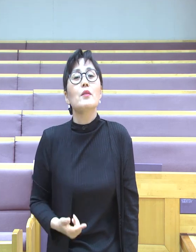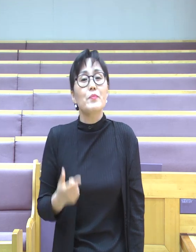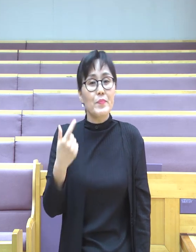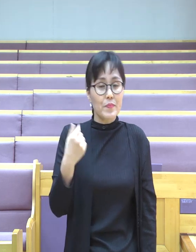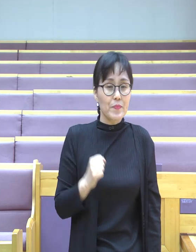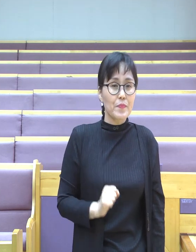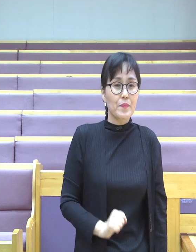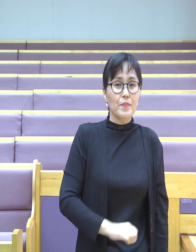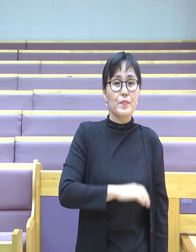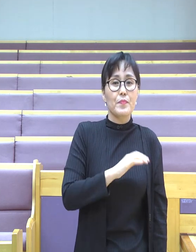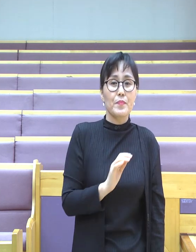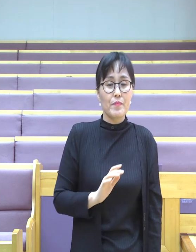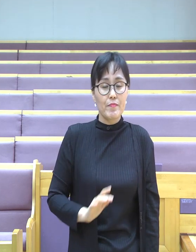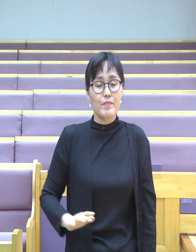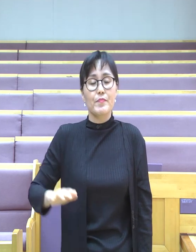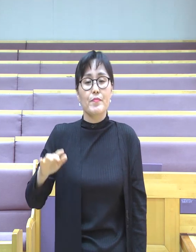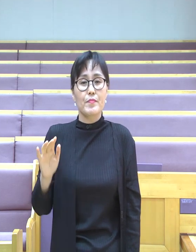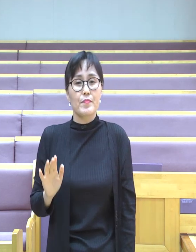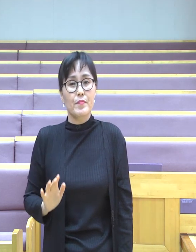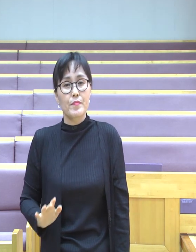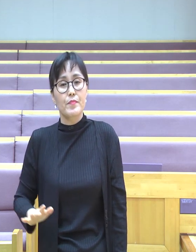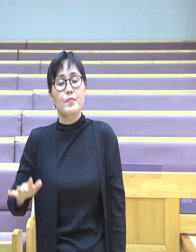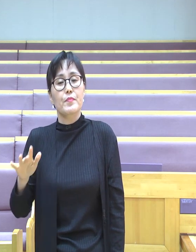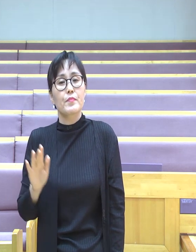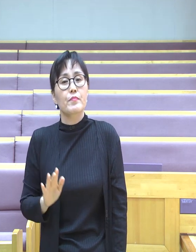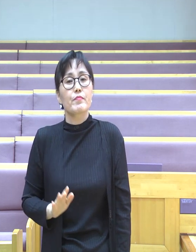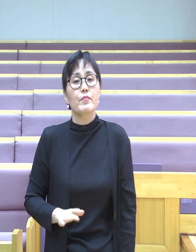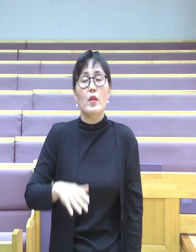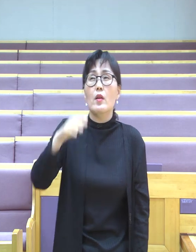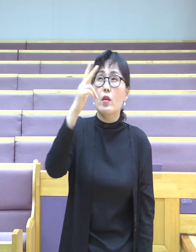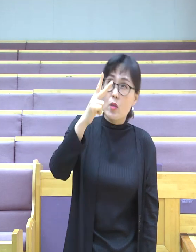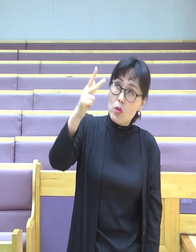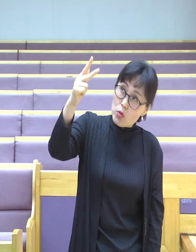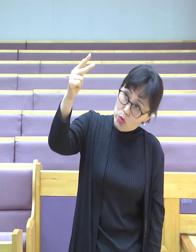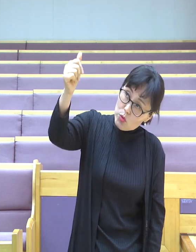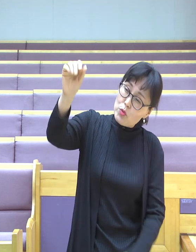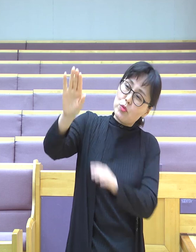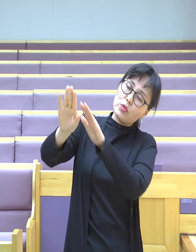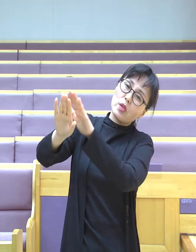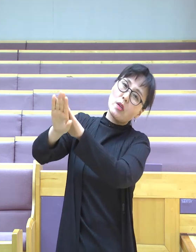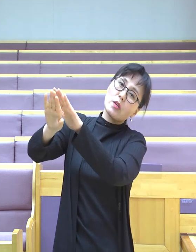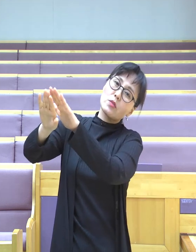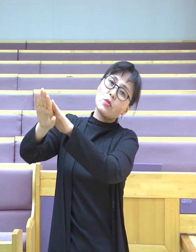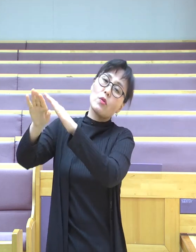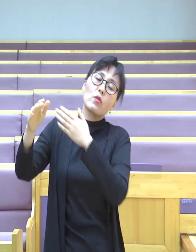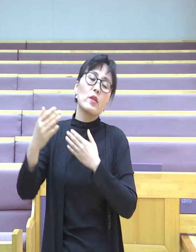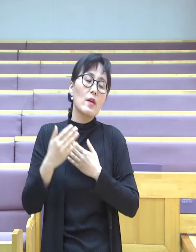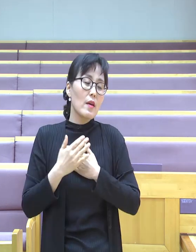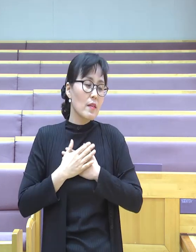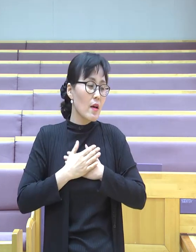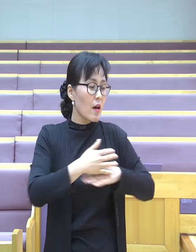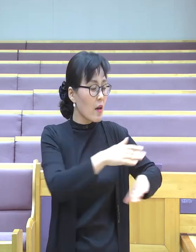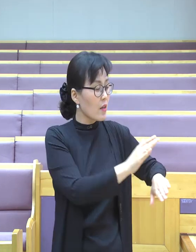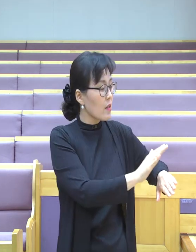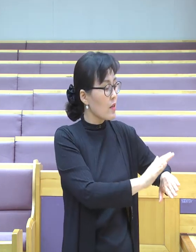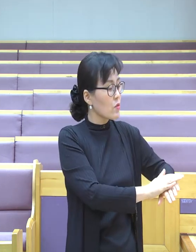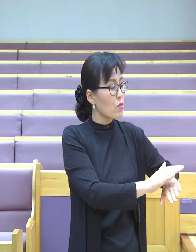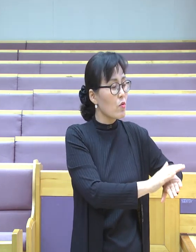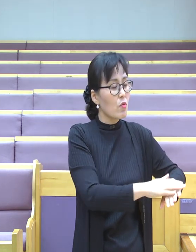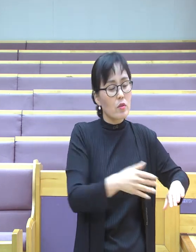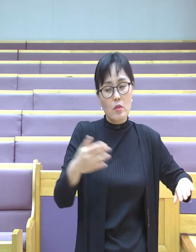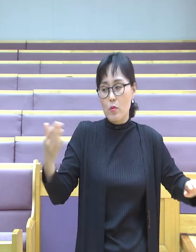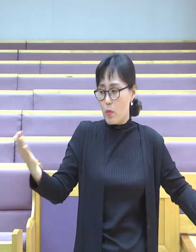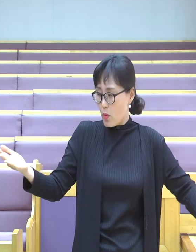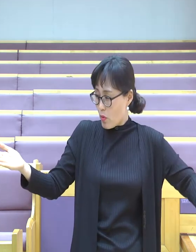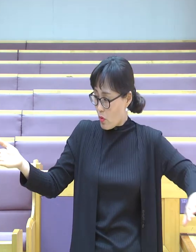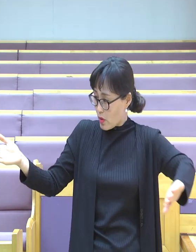것이라. 주의 손에 나의 손을 포개고 주의 손에 나의